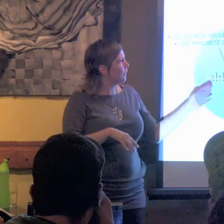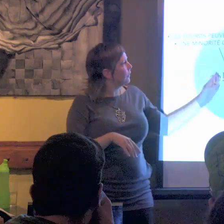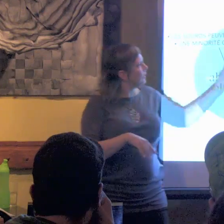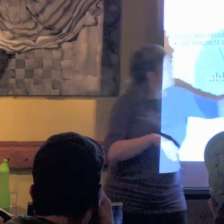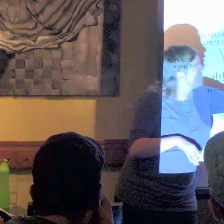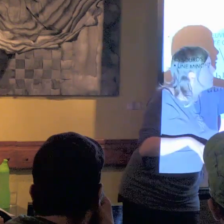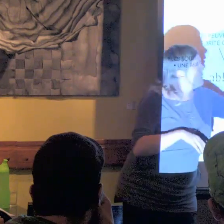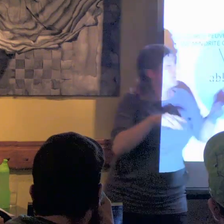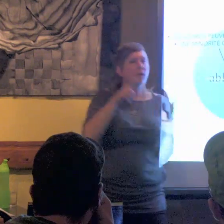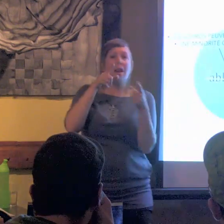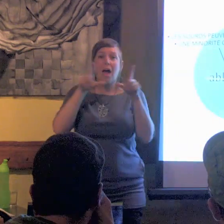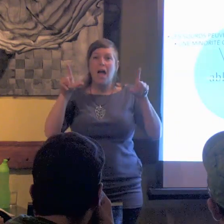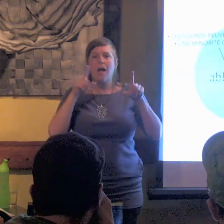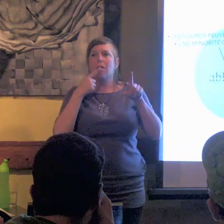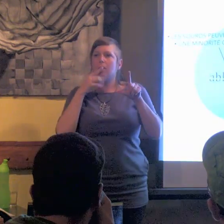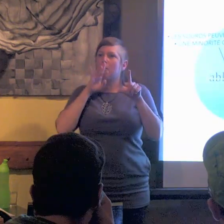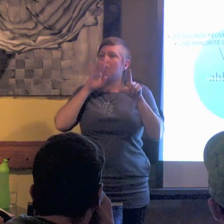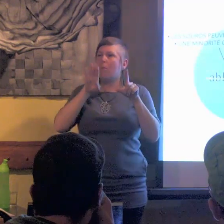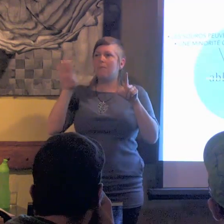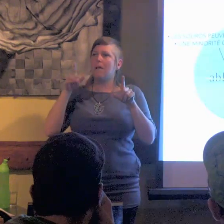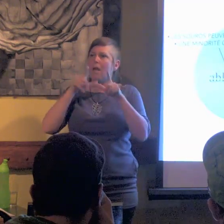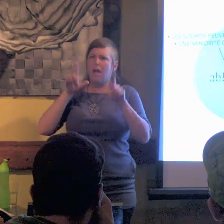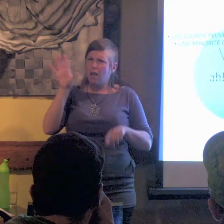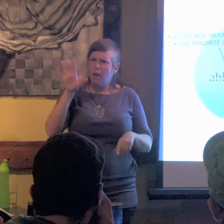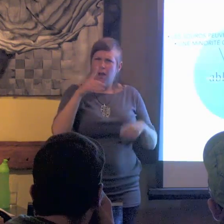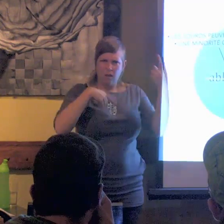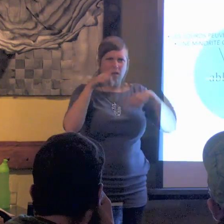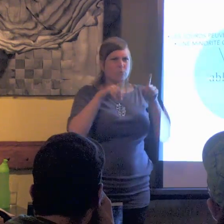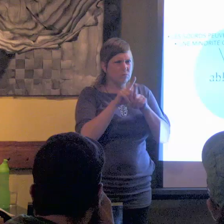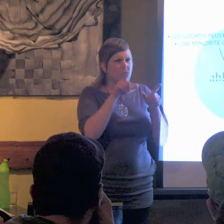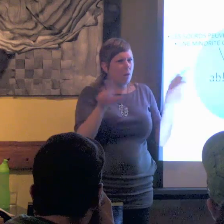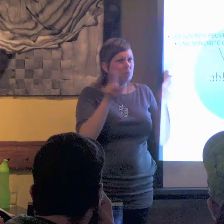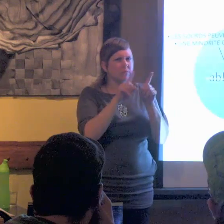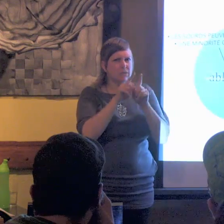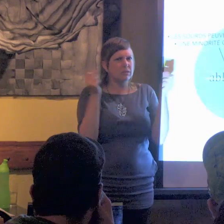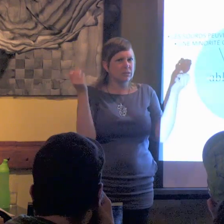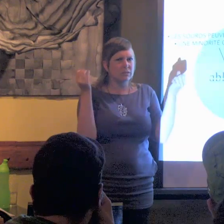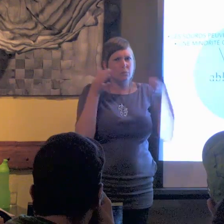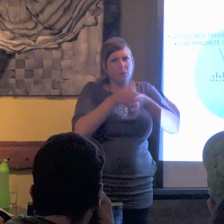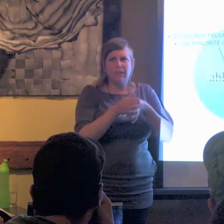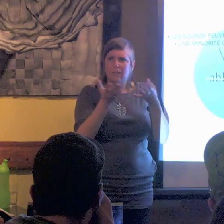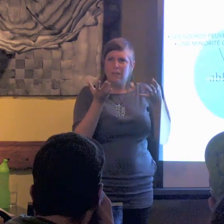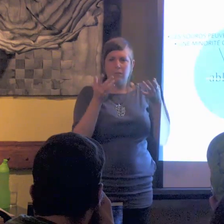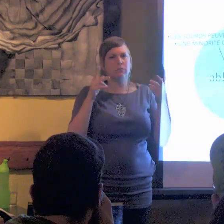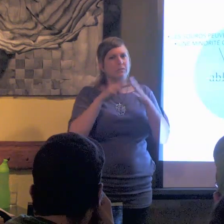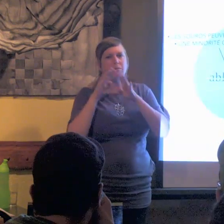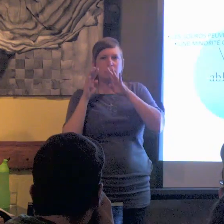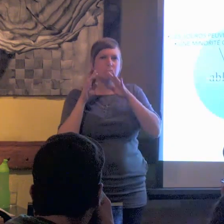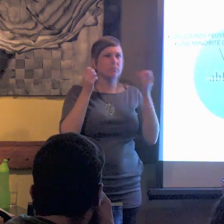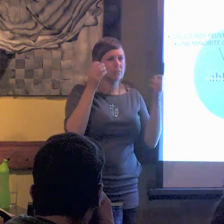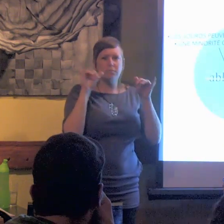communauté. Ils ont une culture, ils ont une langue. Donc, est-ce que la langue doit être